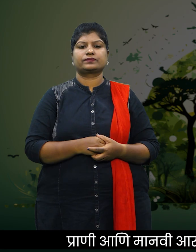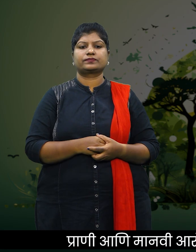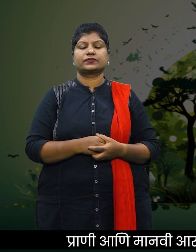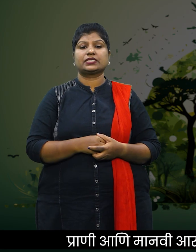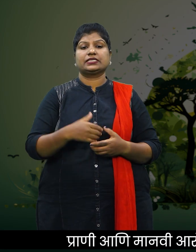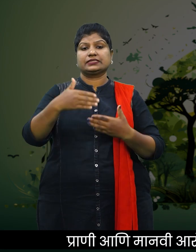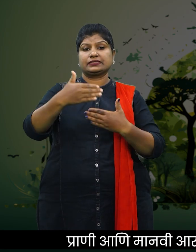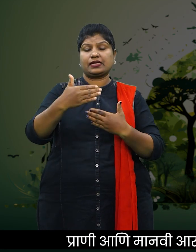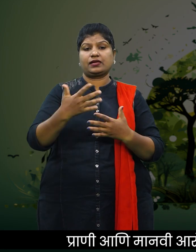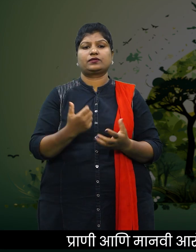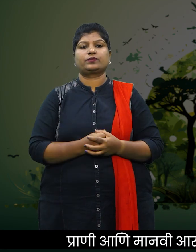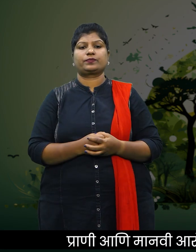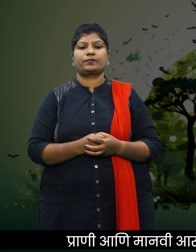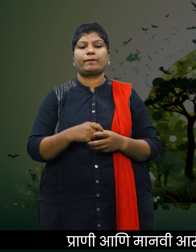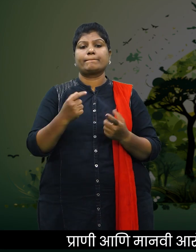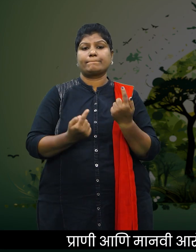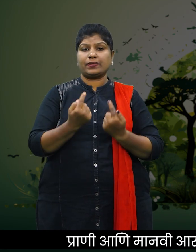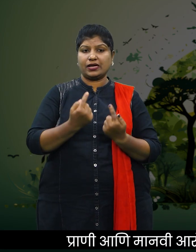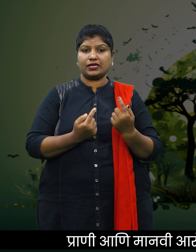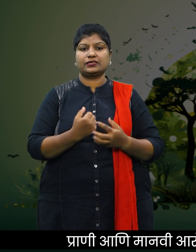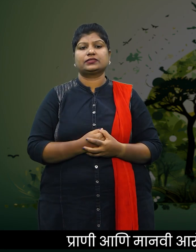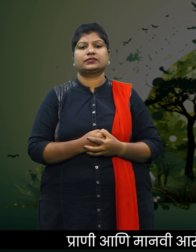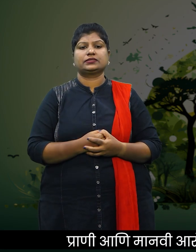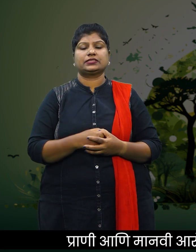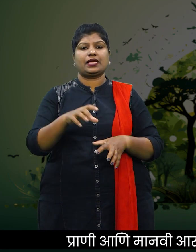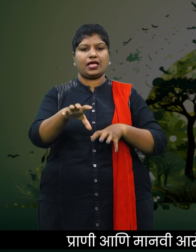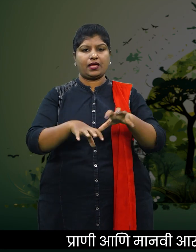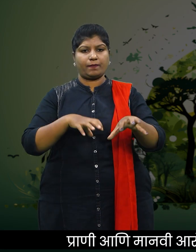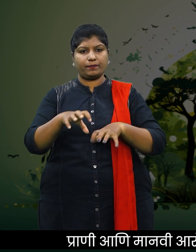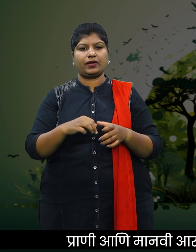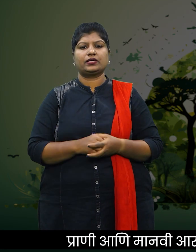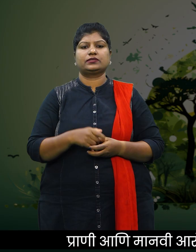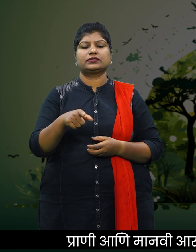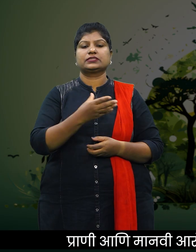प्राणी आणि मानवी आरोग्यावर नकारात्मक परिणाम होऊ शकतात.